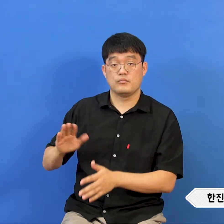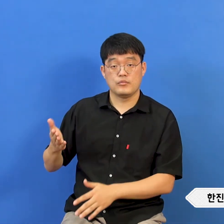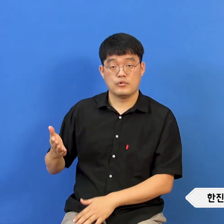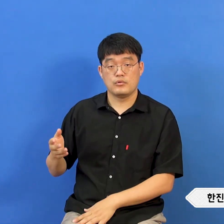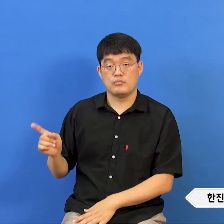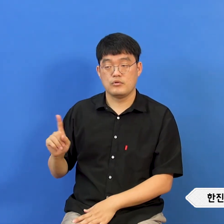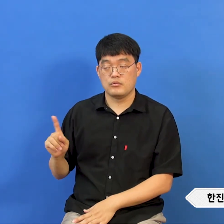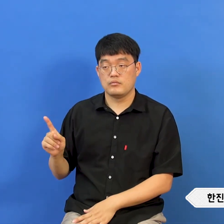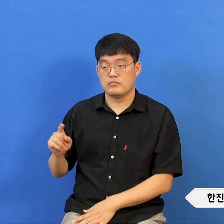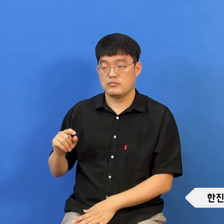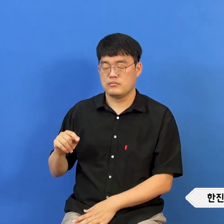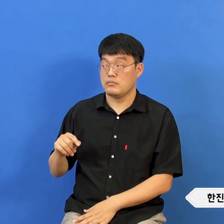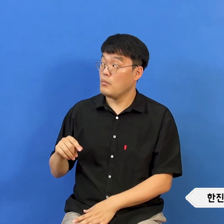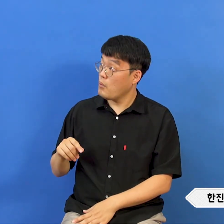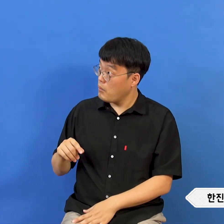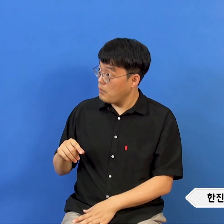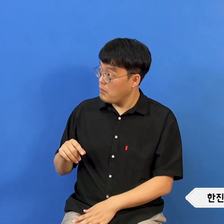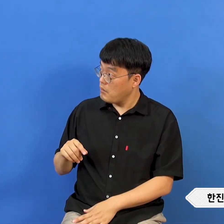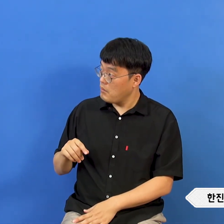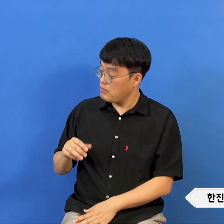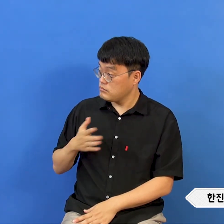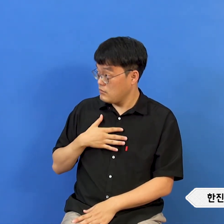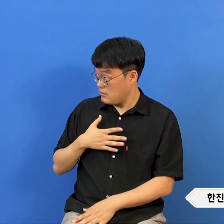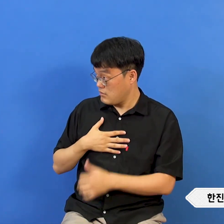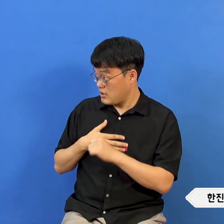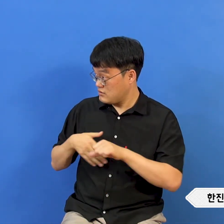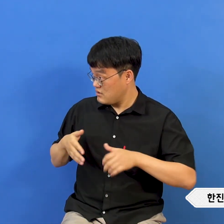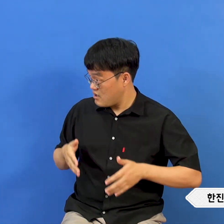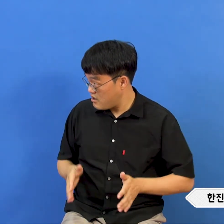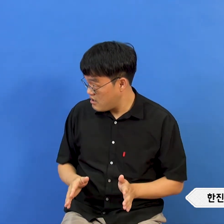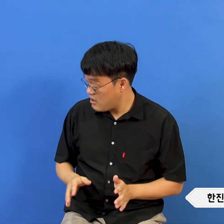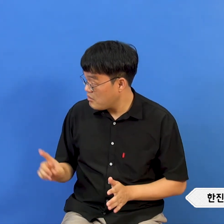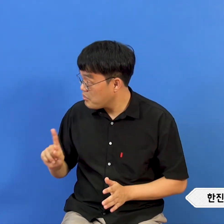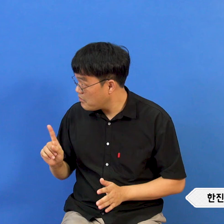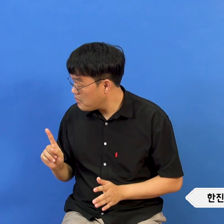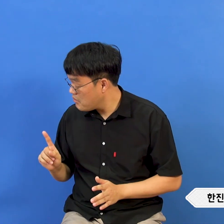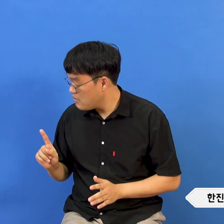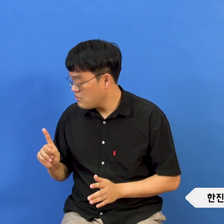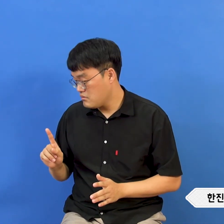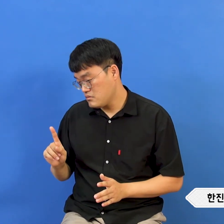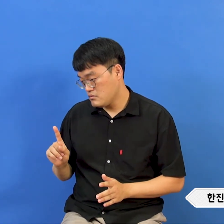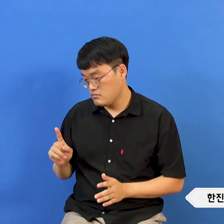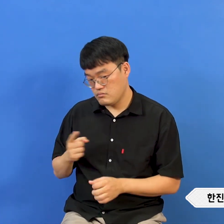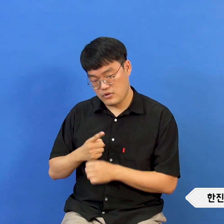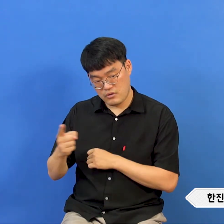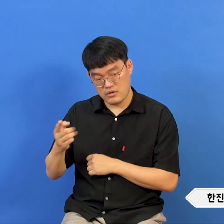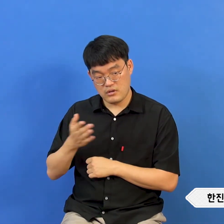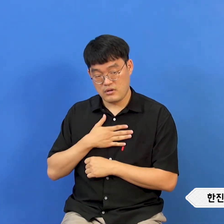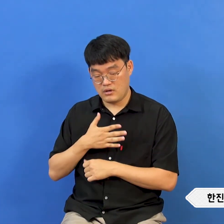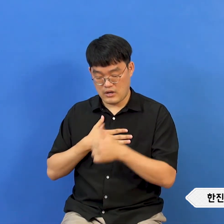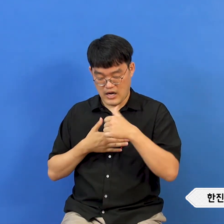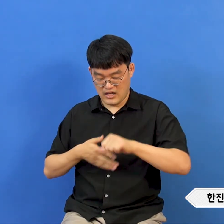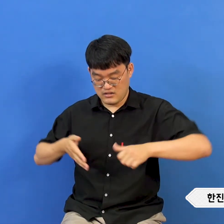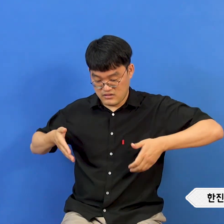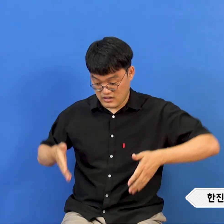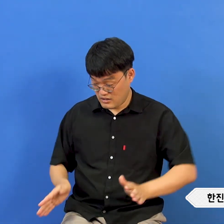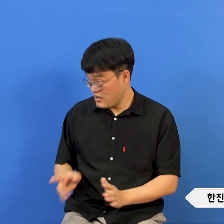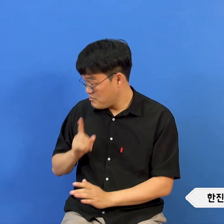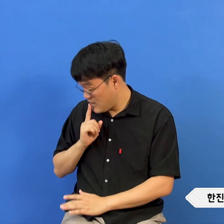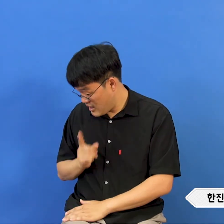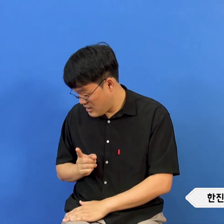말이라서 눈은 좀 동그랗게 떴을 겁니다. 예? 지금 뭐라고 하셨습니까? 내년에 저에게 자식이